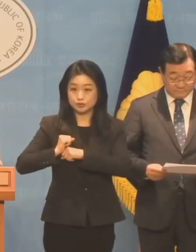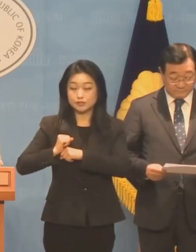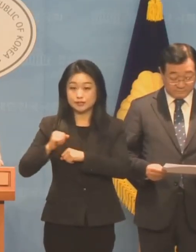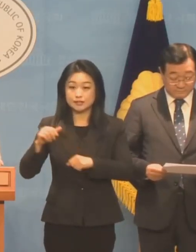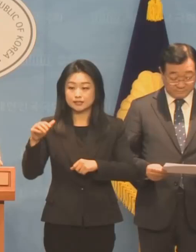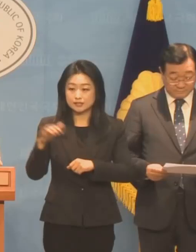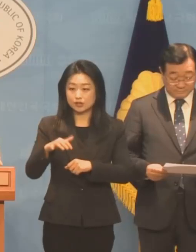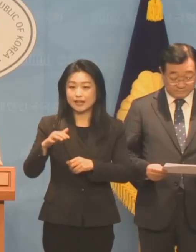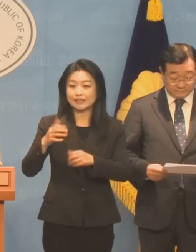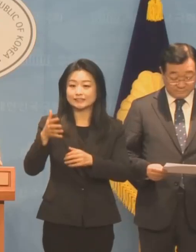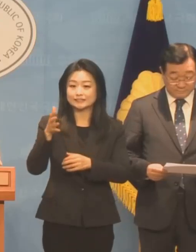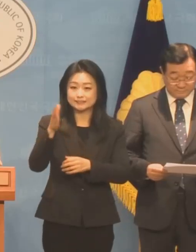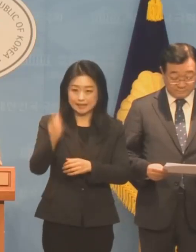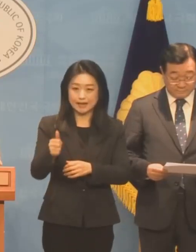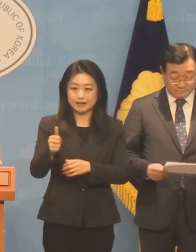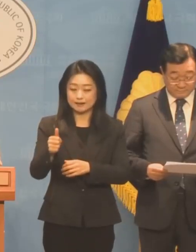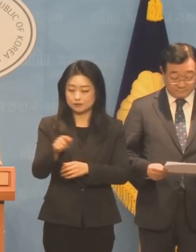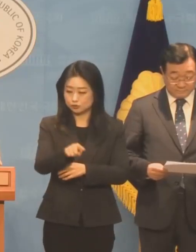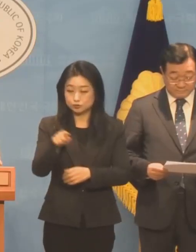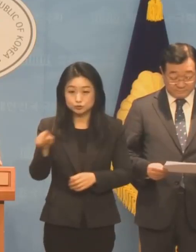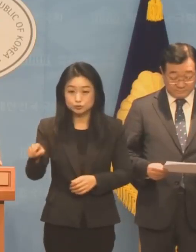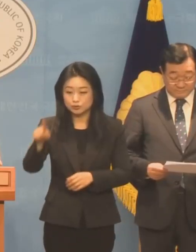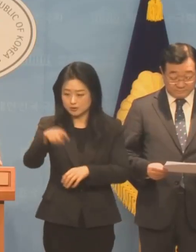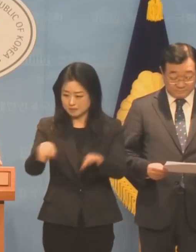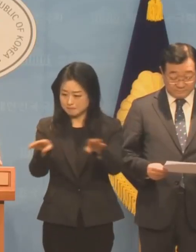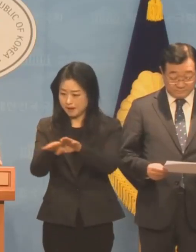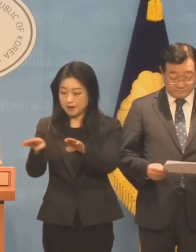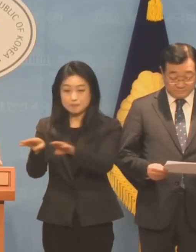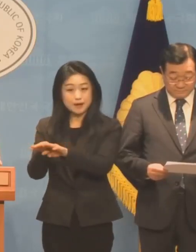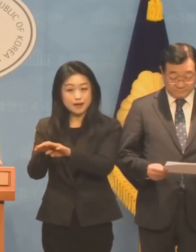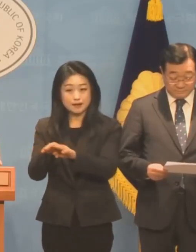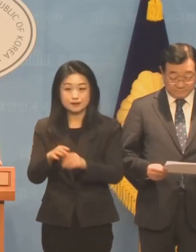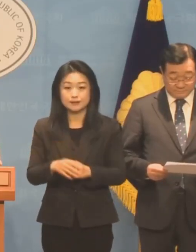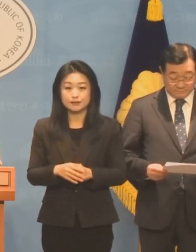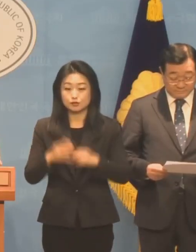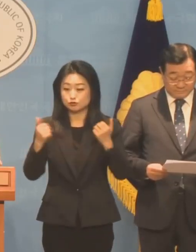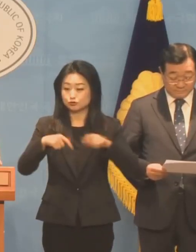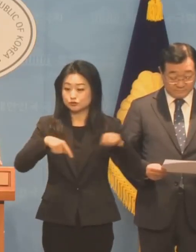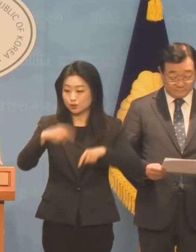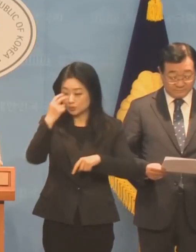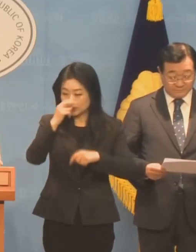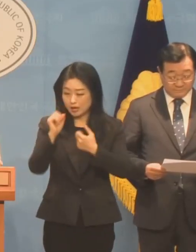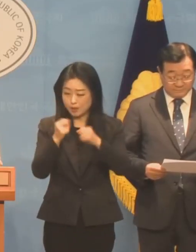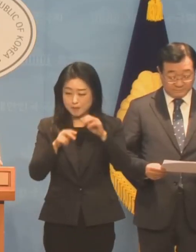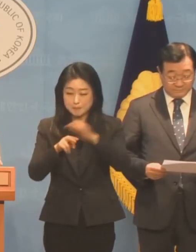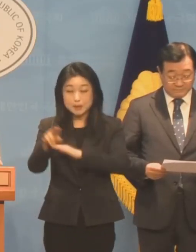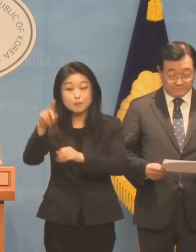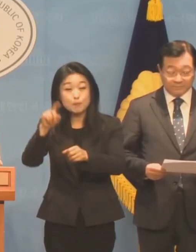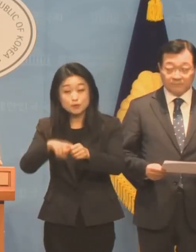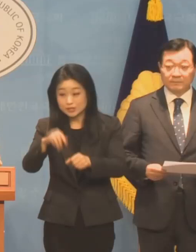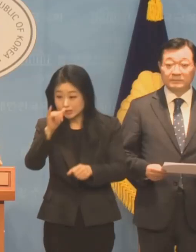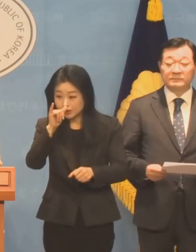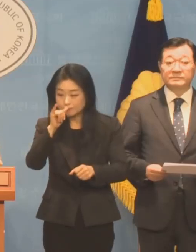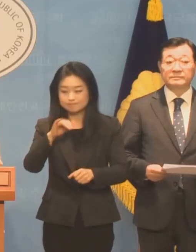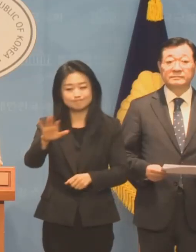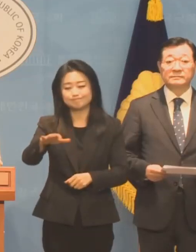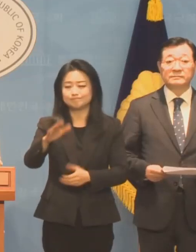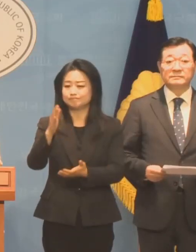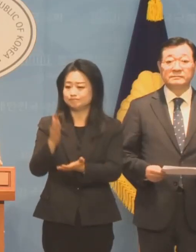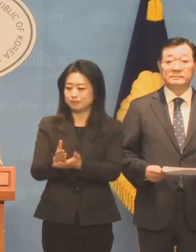여단장을 비롯하여 비굴한 모습으로 국정조사를 회피하고자 하는 증인들은 지금이라도